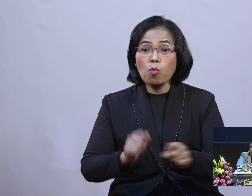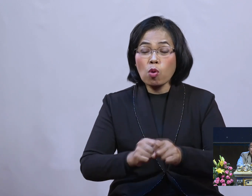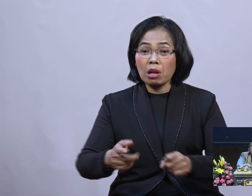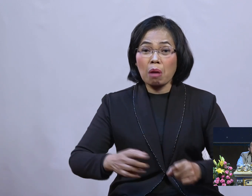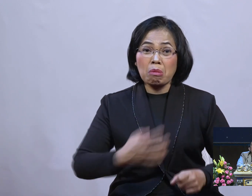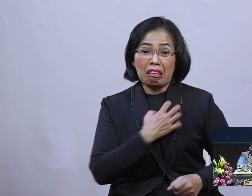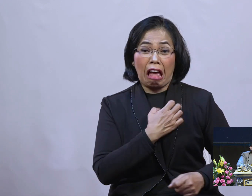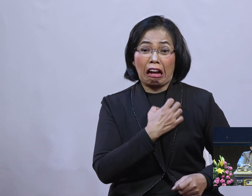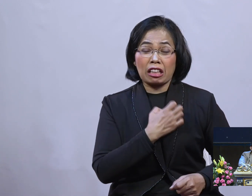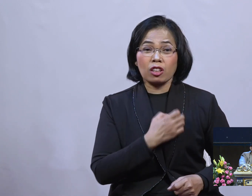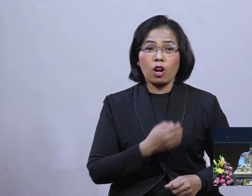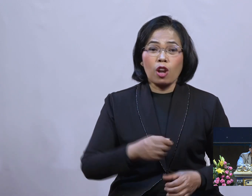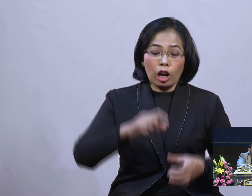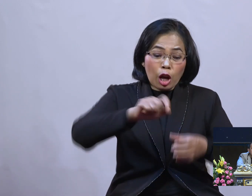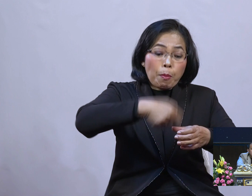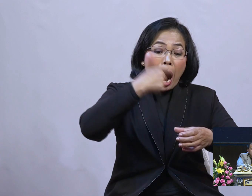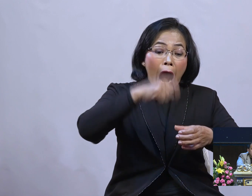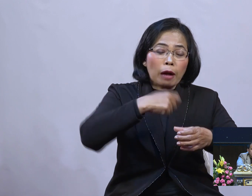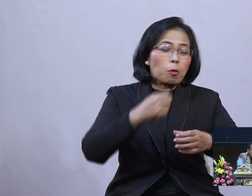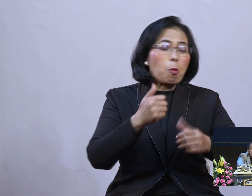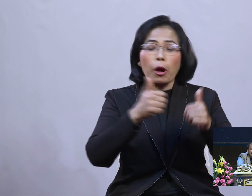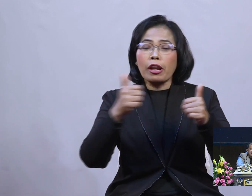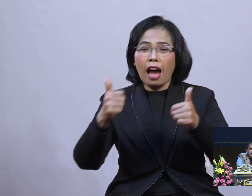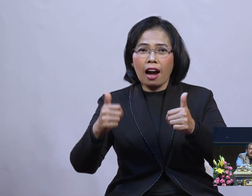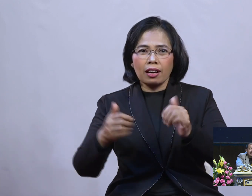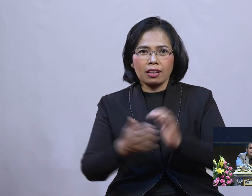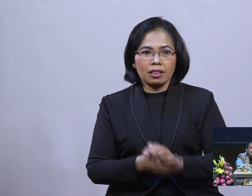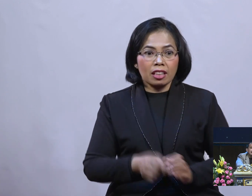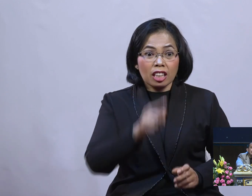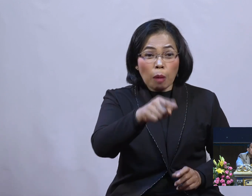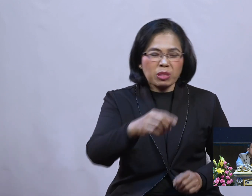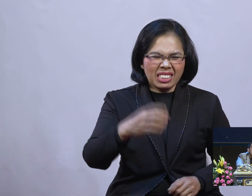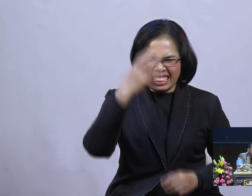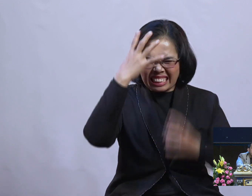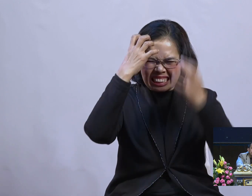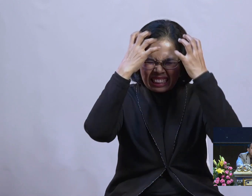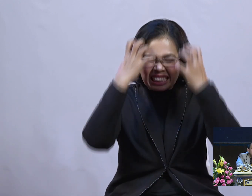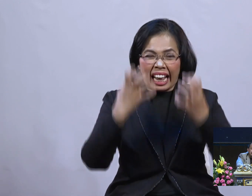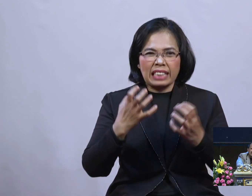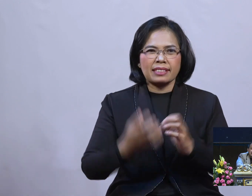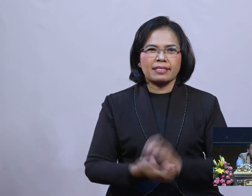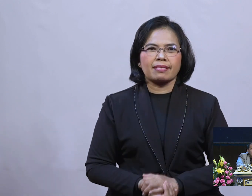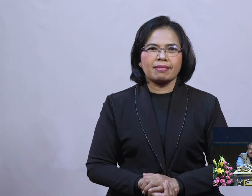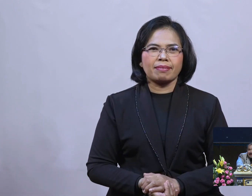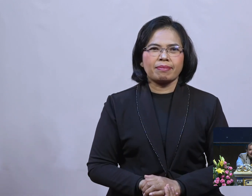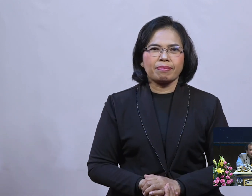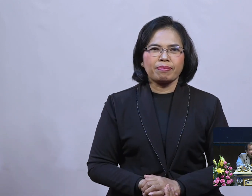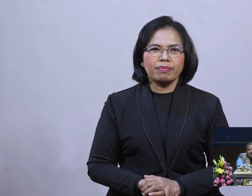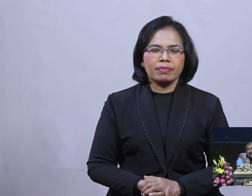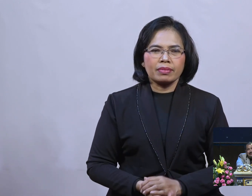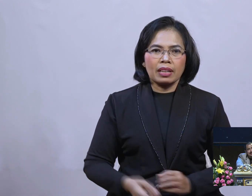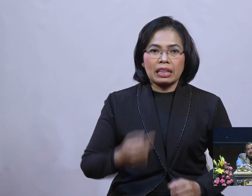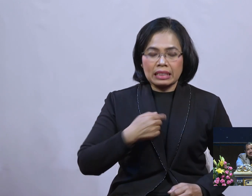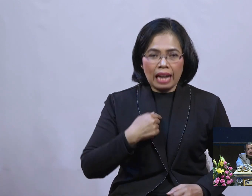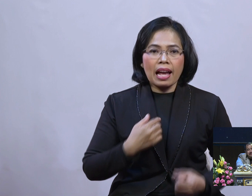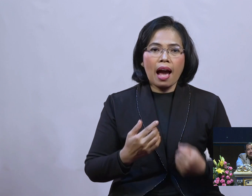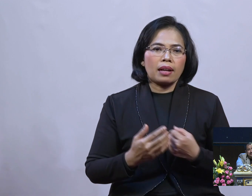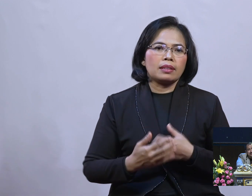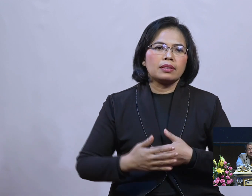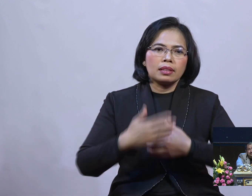mana enak enak legit lunya stres sayang sama